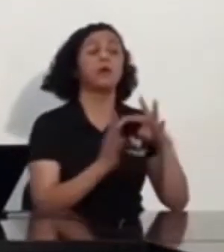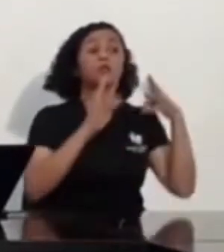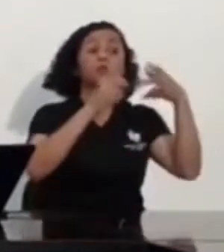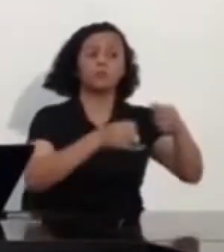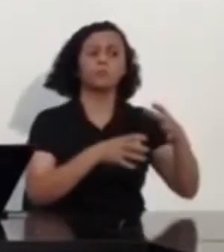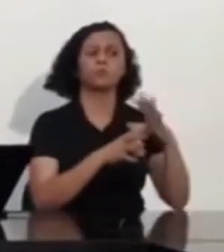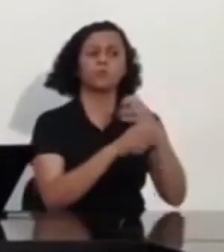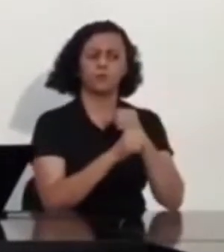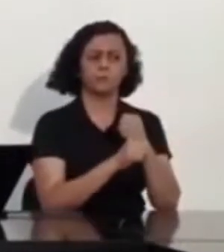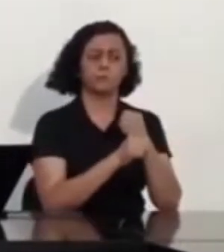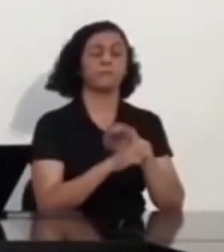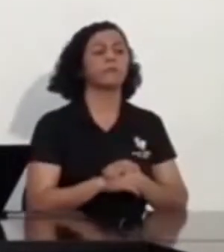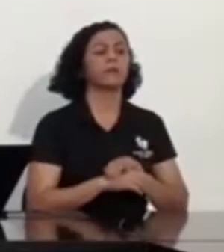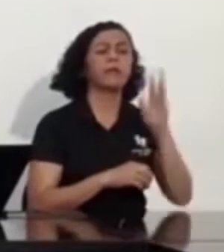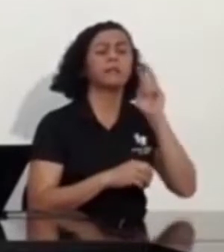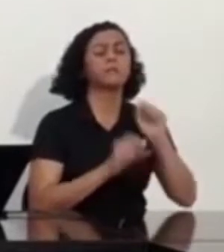nós temos hoje